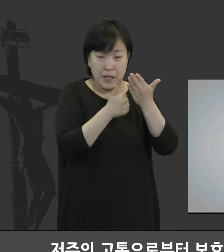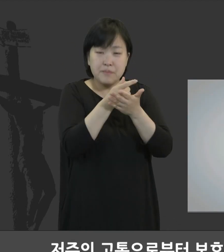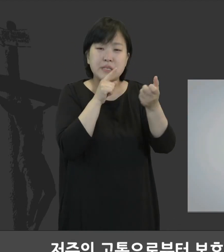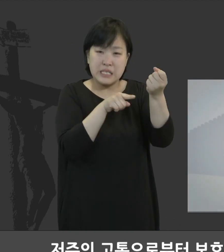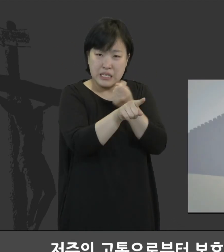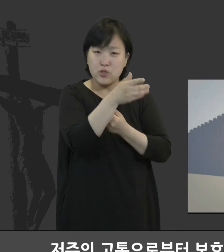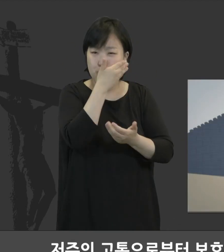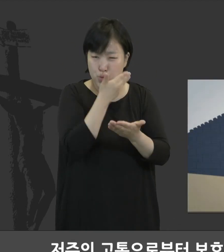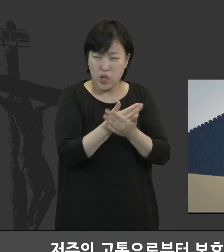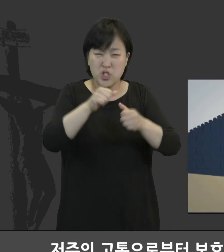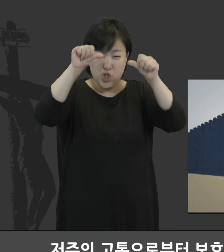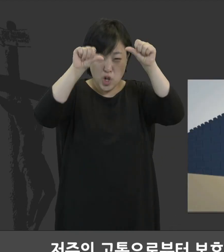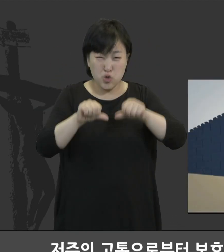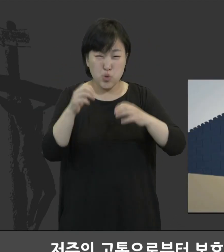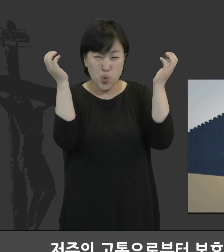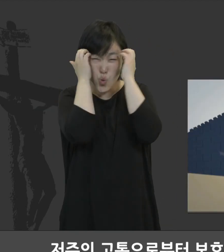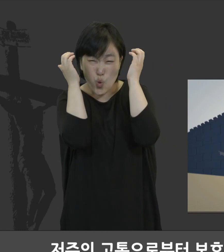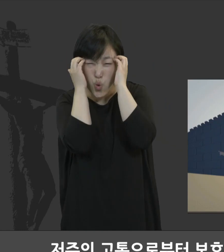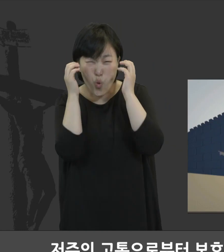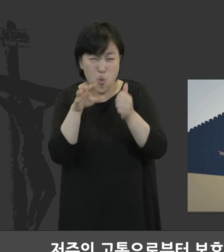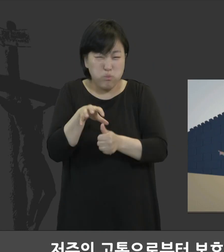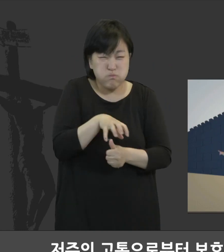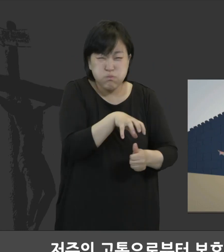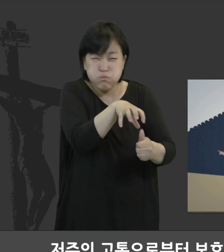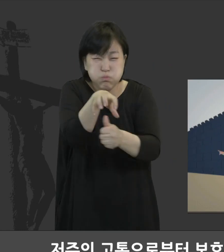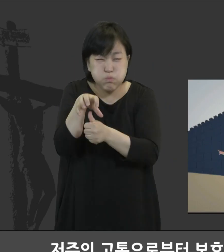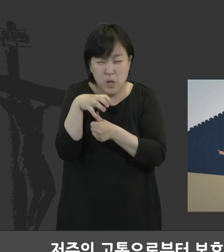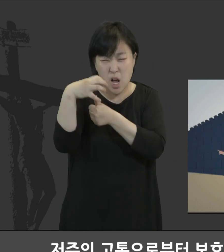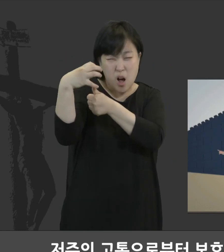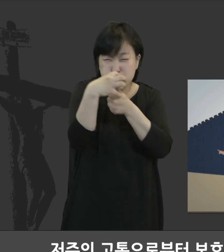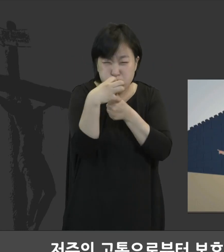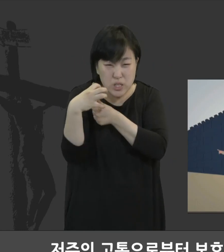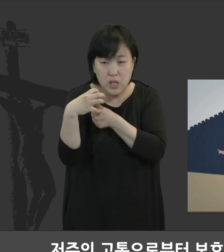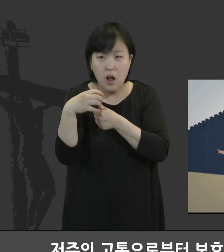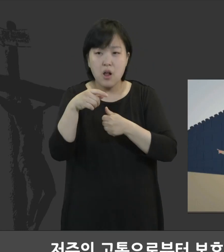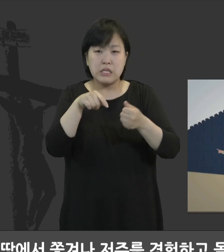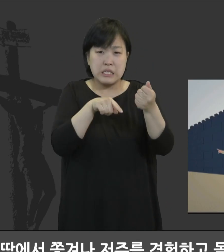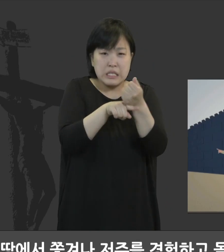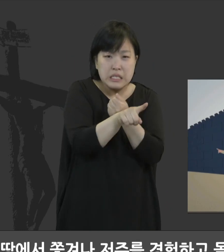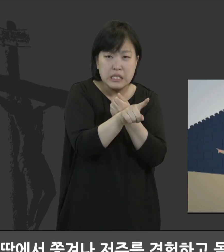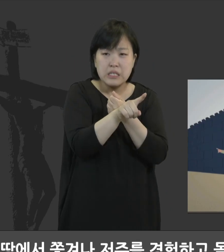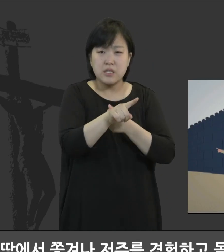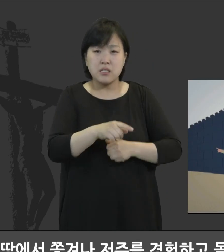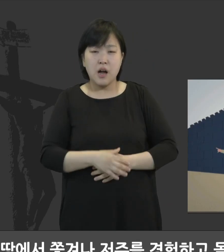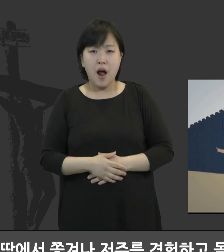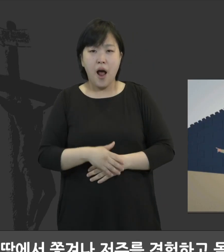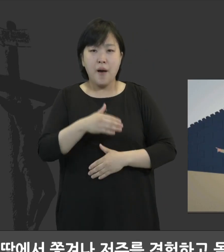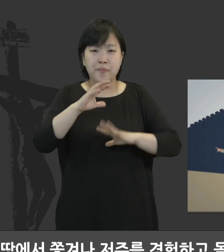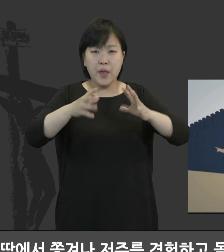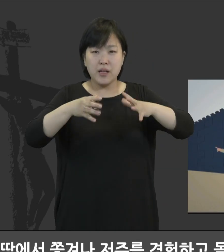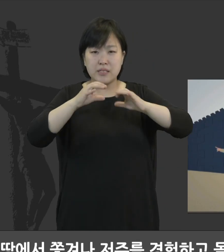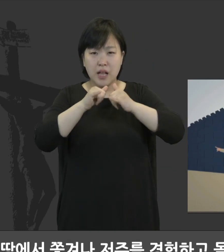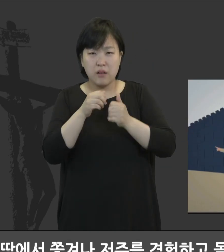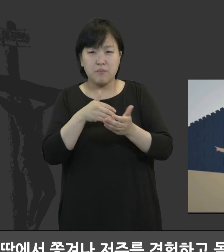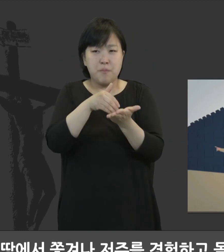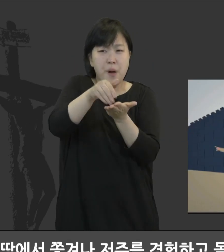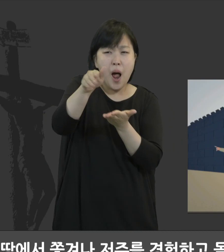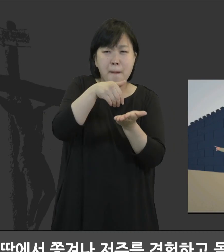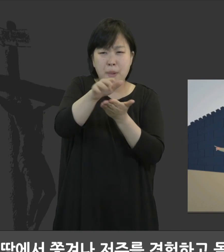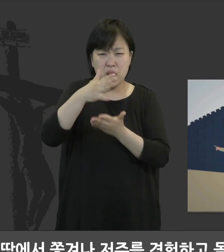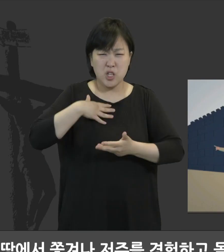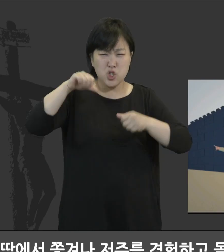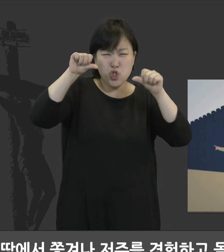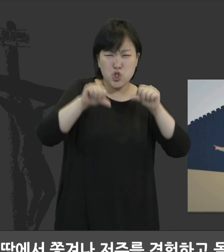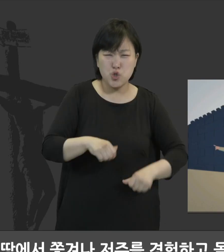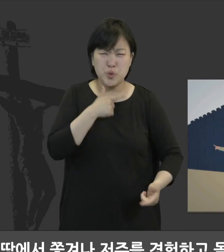저주의 고통으로부터 보호해 주시기를 간구한 기도가 응답되었다는 사실은 자기 땅에서 쫓겨나 저주를 경험하고 돌아온